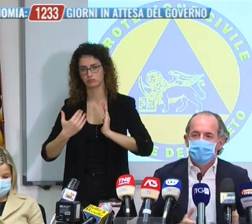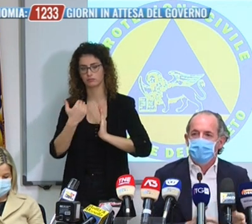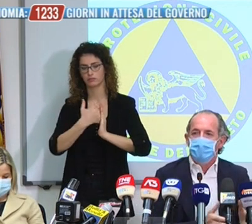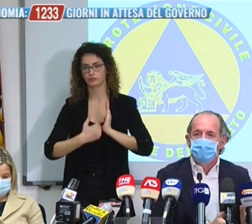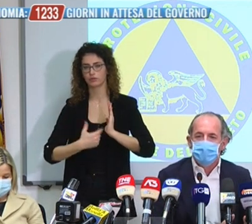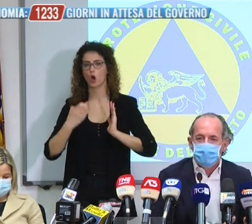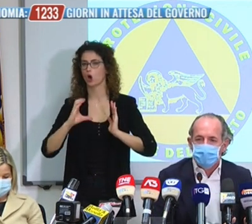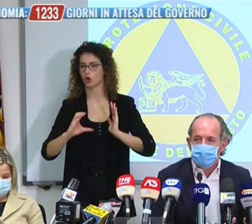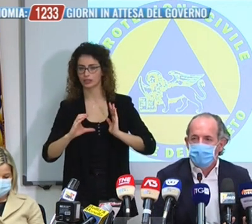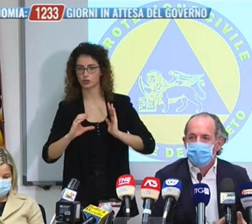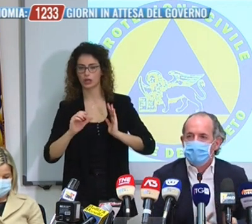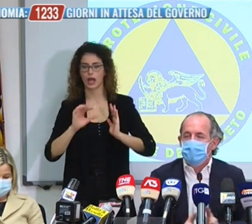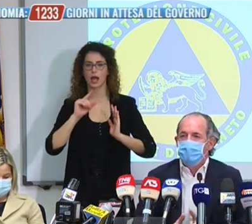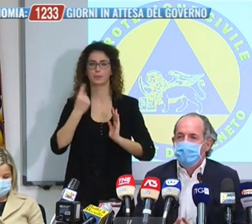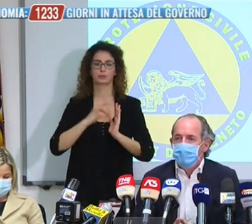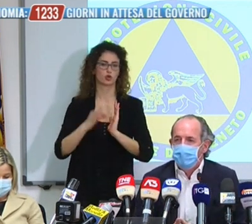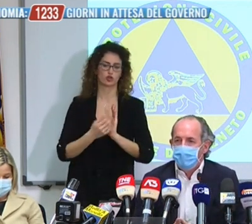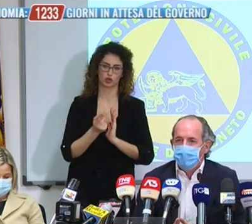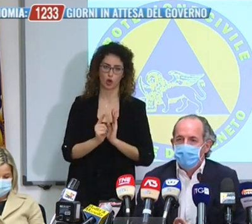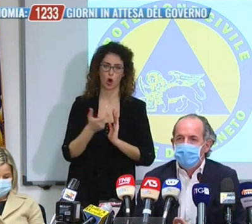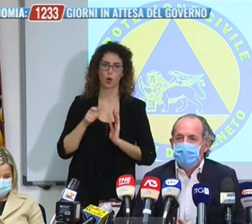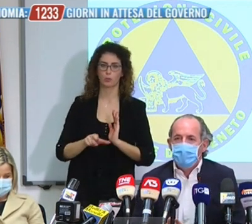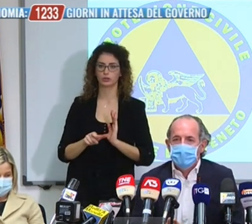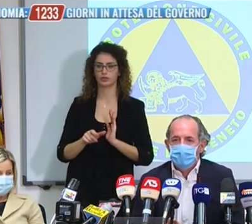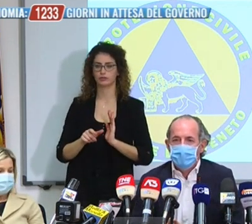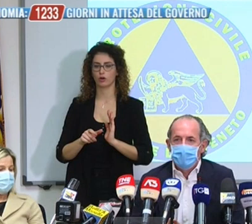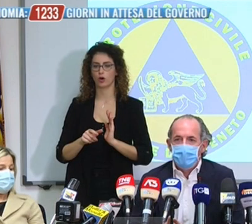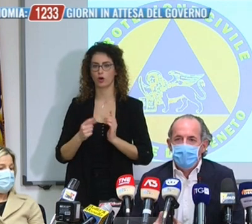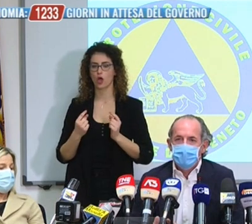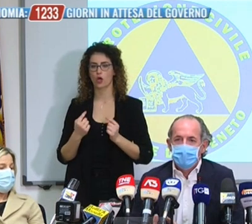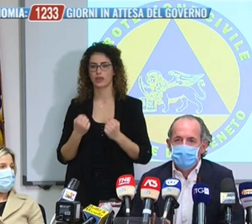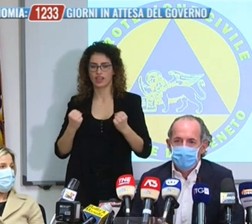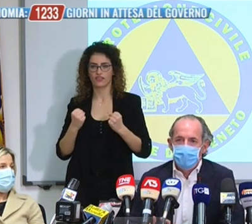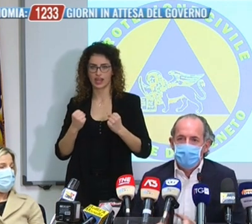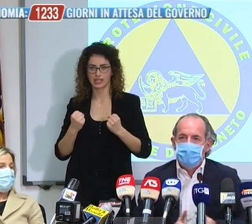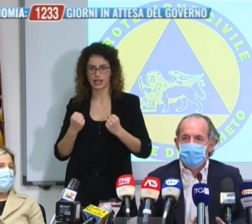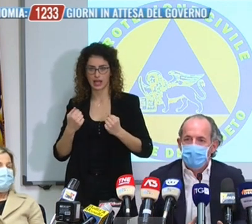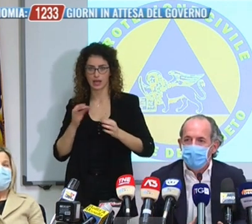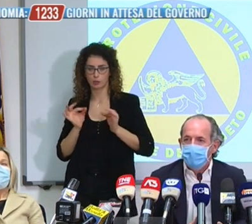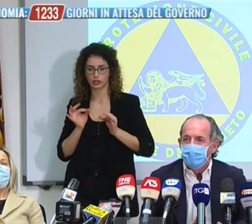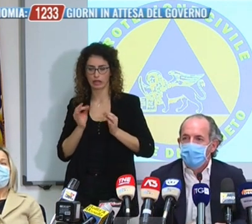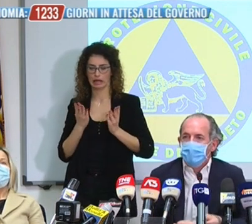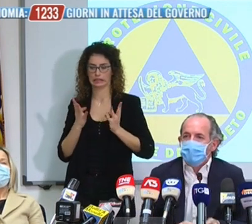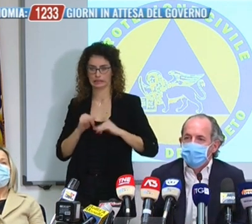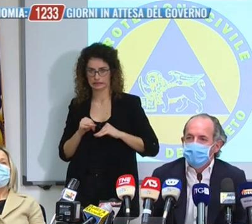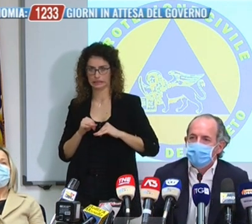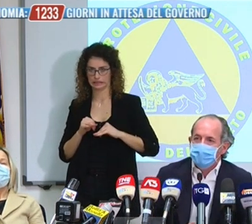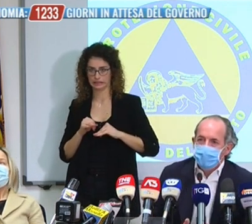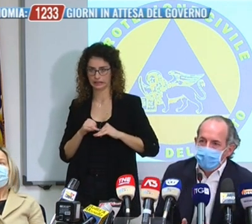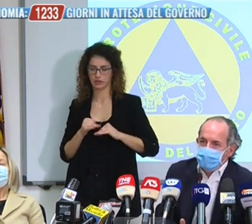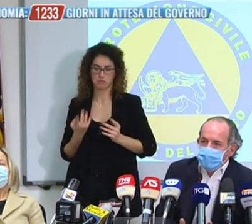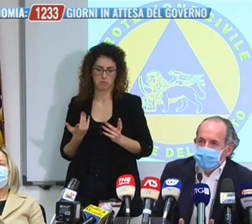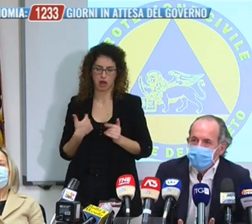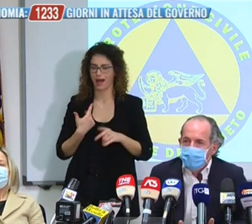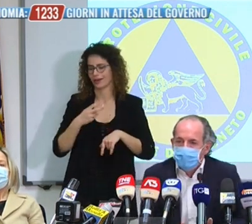che il cortisone non lo usi il primo giorno perché sennò deprimi le difese immunitarie e finisce che risolve un problema e ne crea un altro, ma queste sono cose